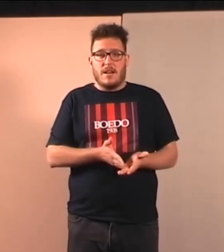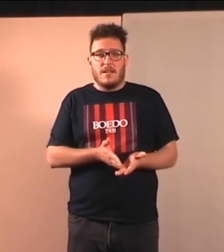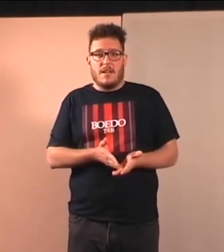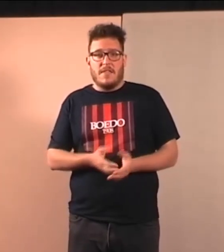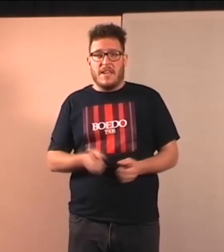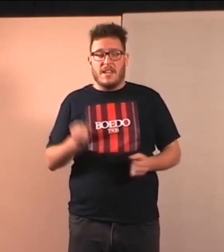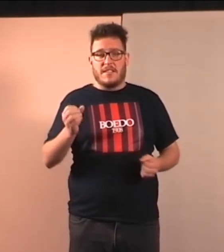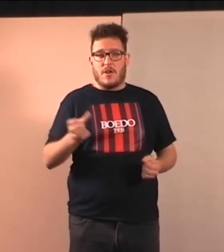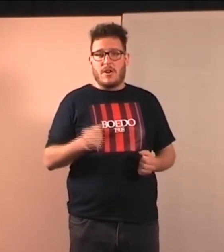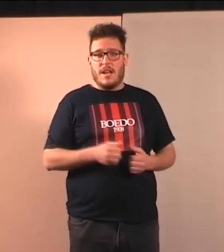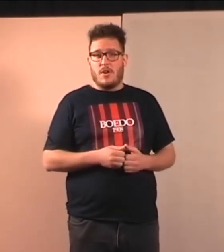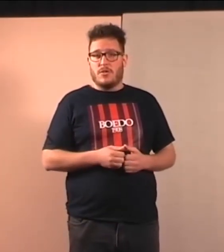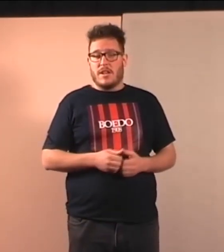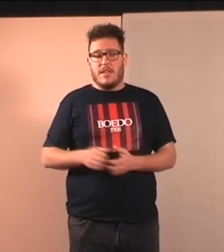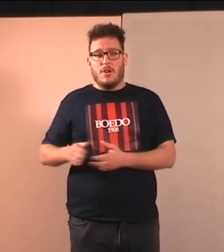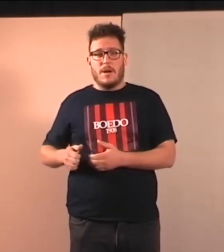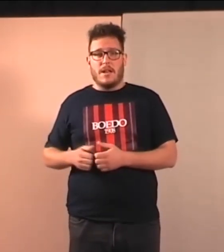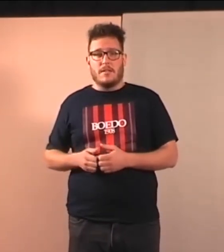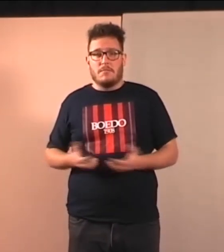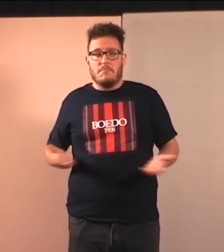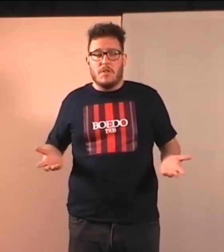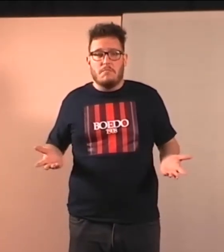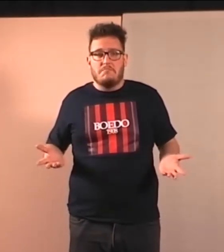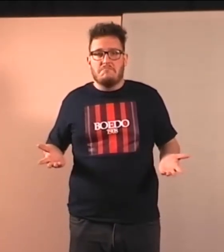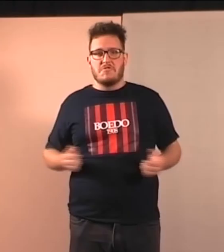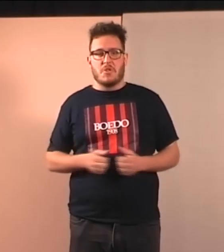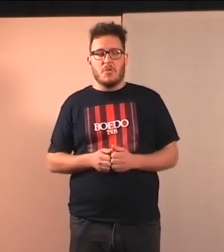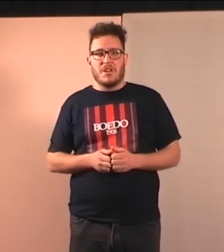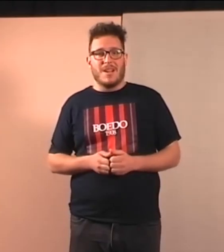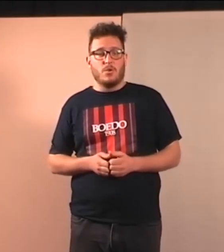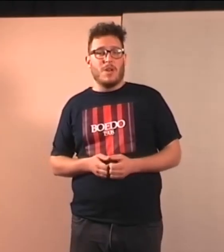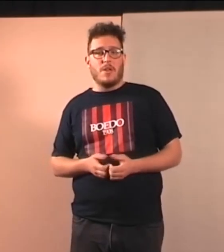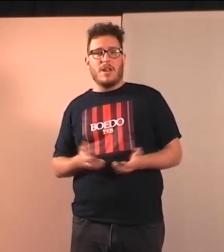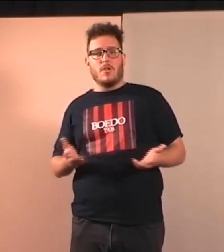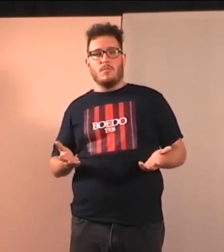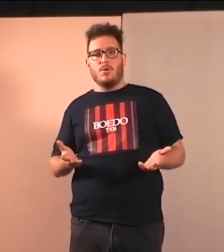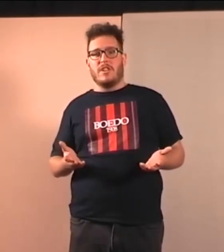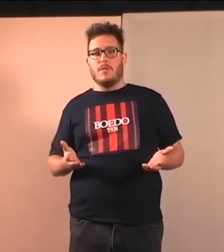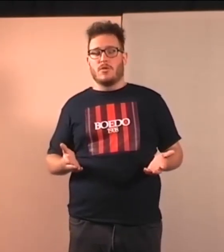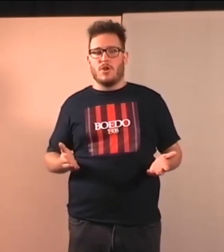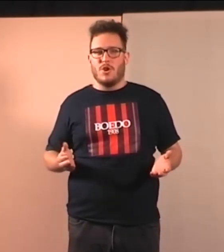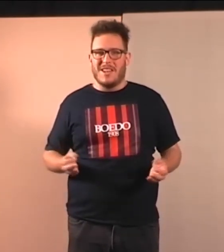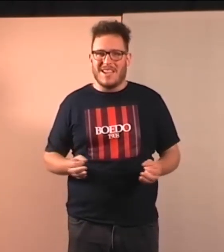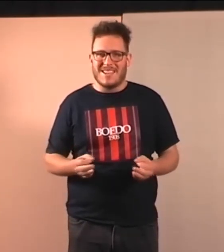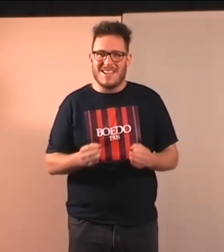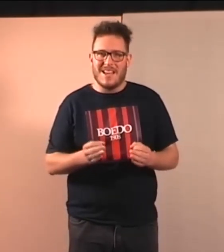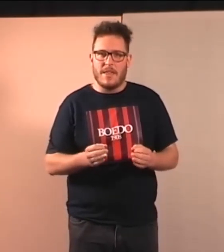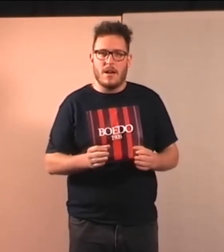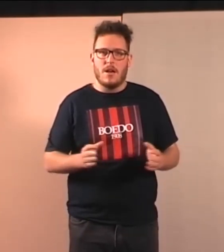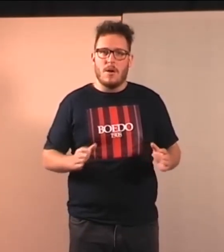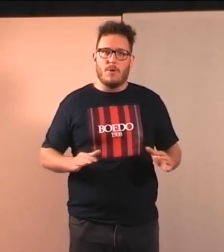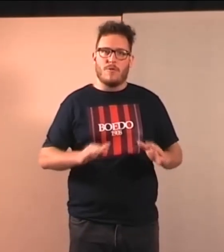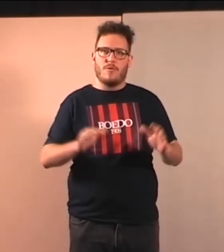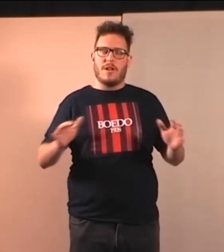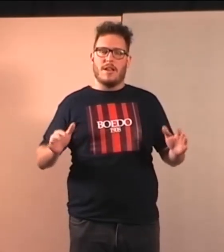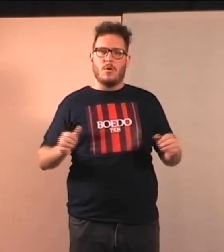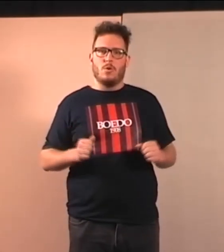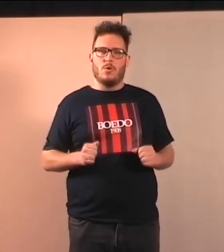de quienes arrojan las cosas que de los bares Son clausuradores compulsivos No quieren que haya nada por fuera de la cultura